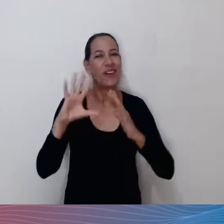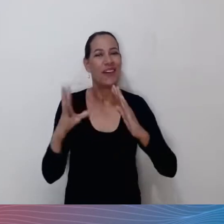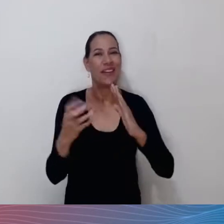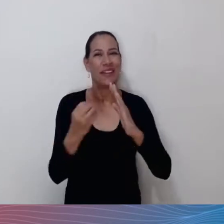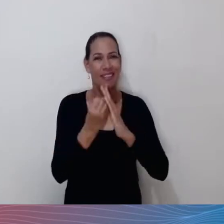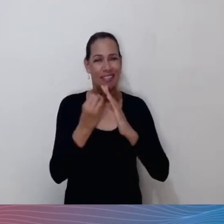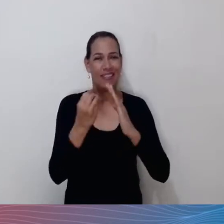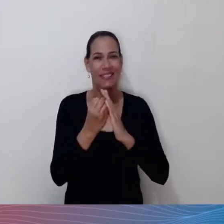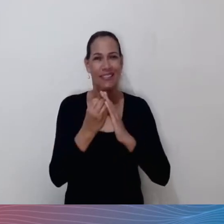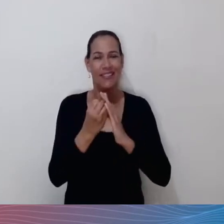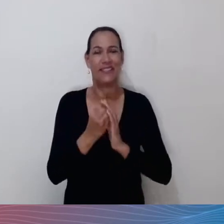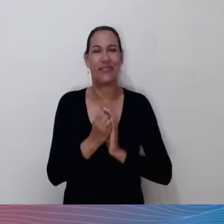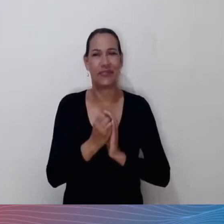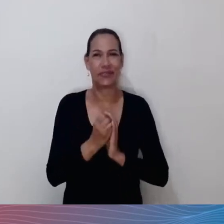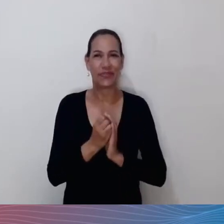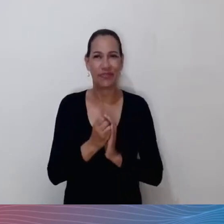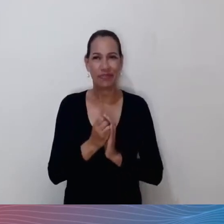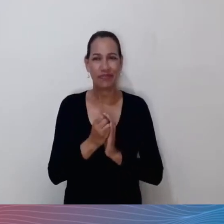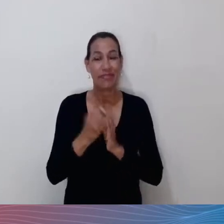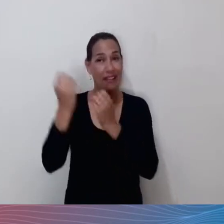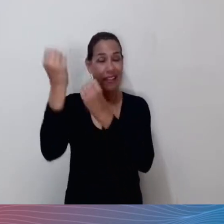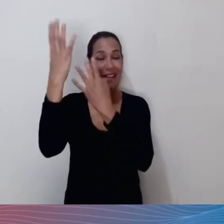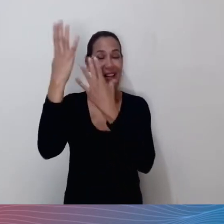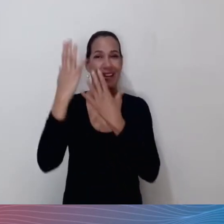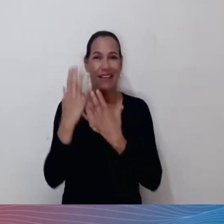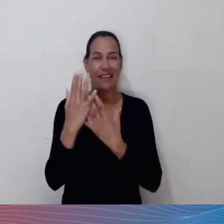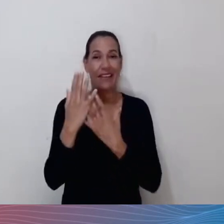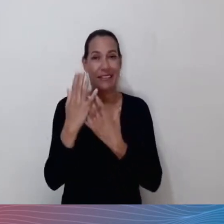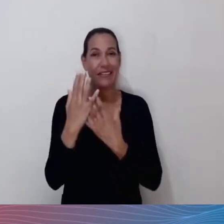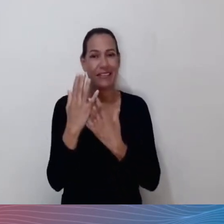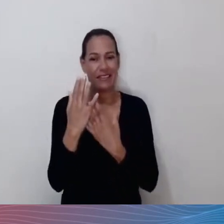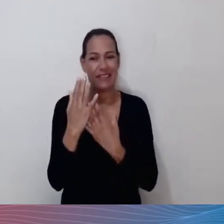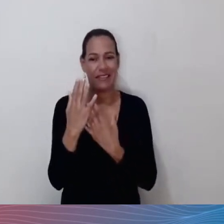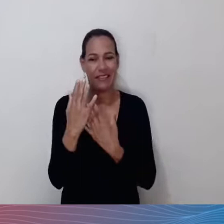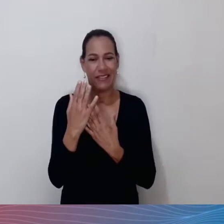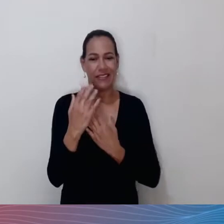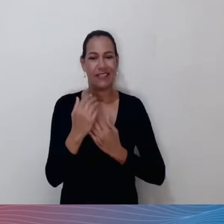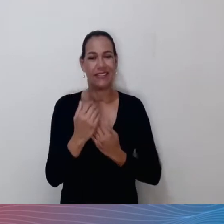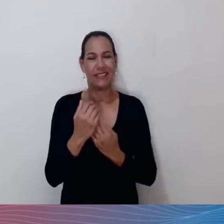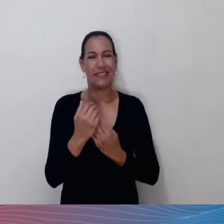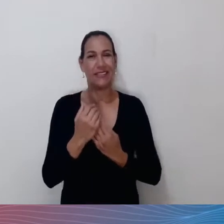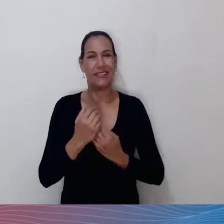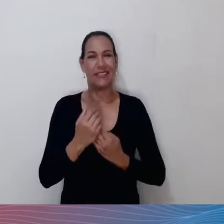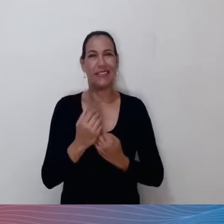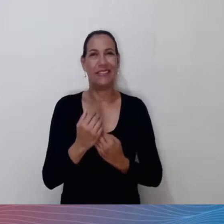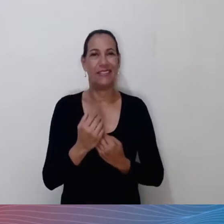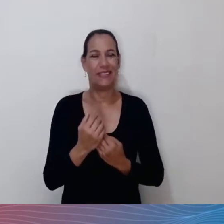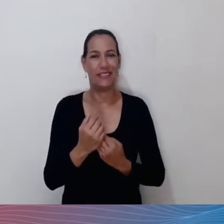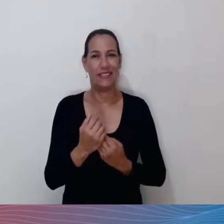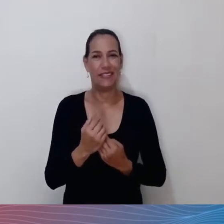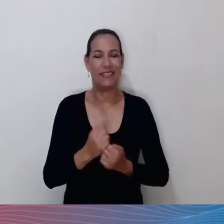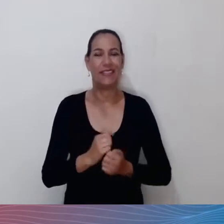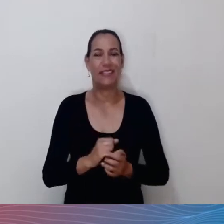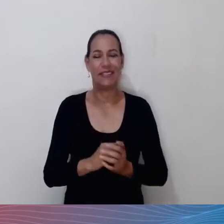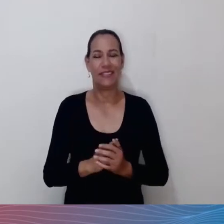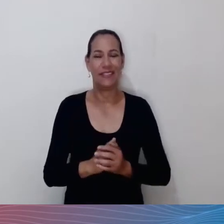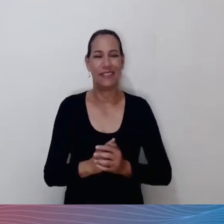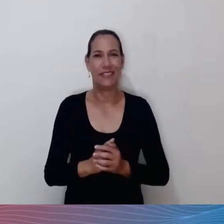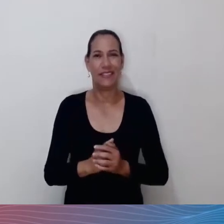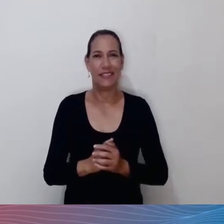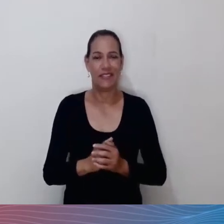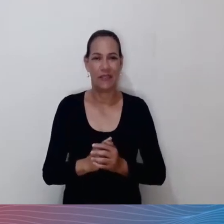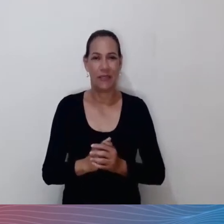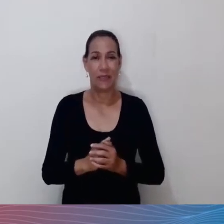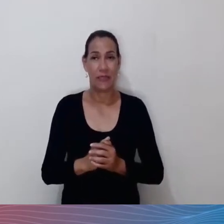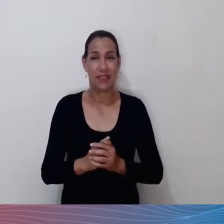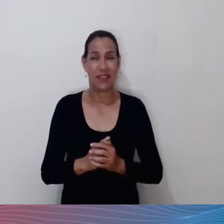né? É isso, né? A graça, né? Nós temos diferentes dons de cada